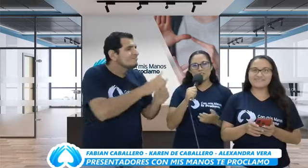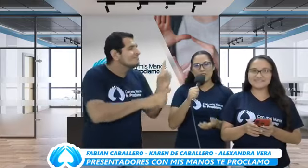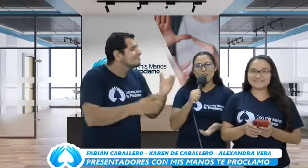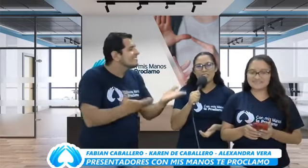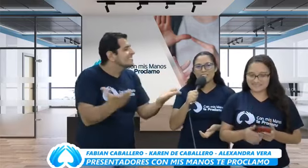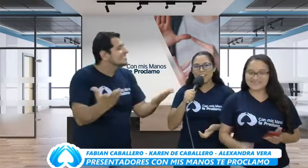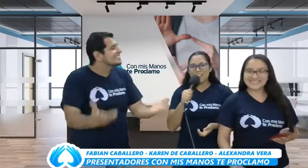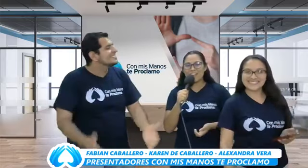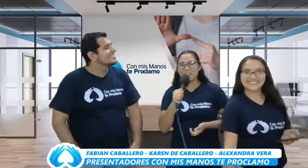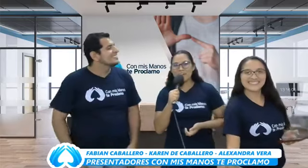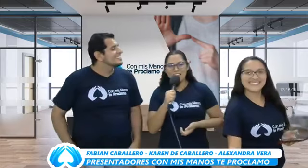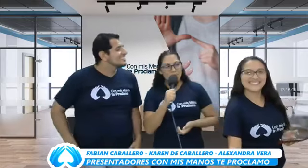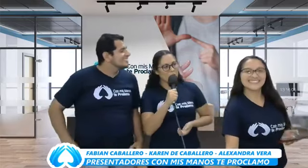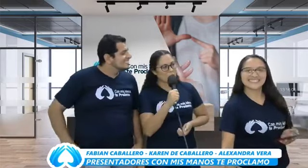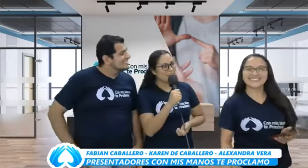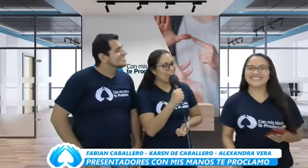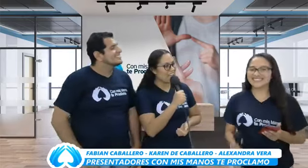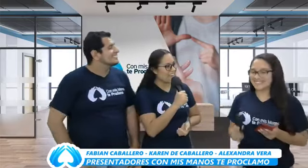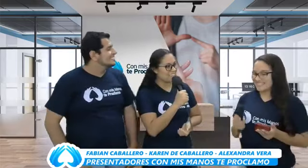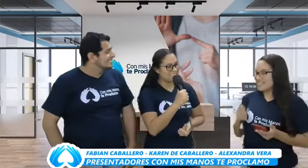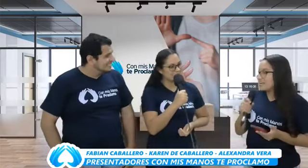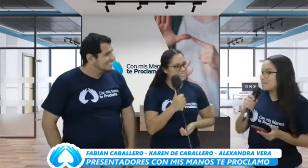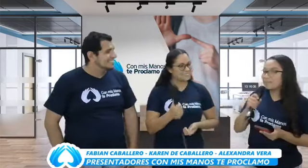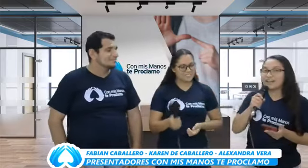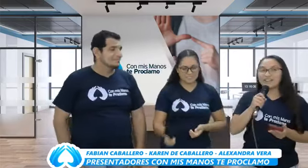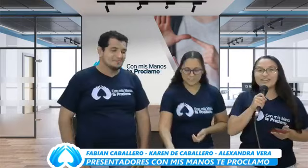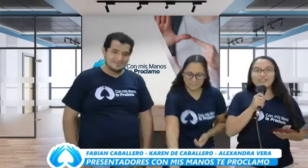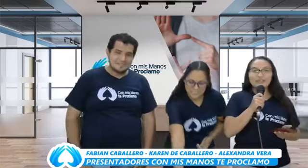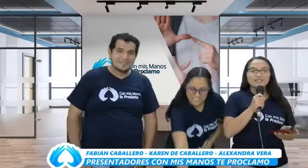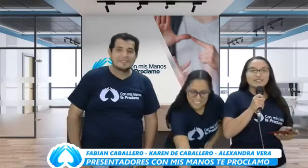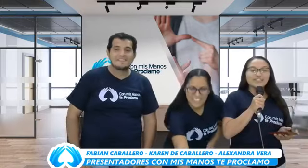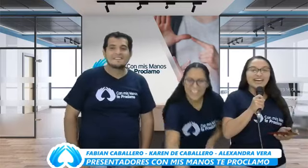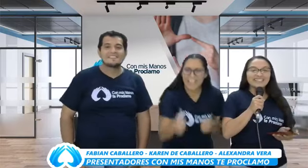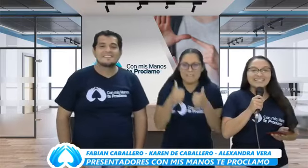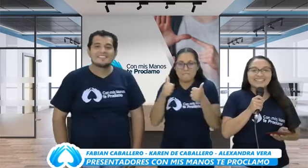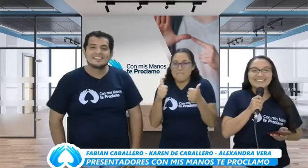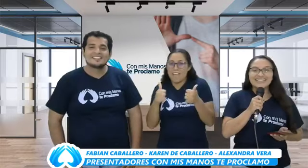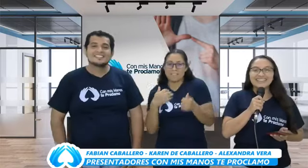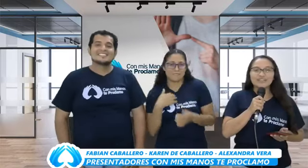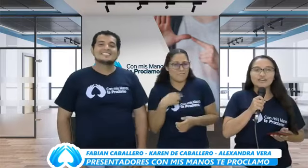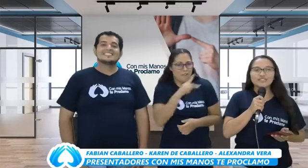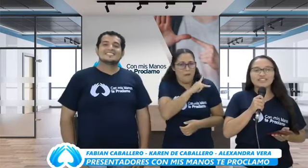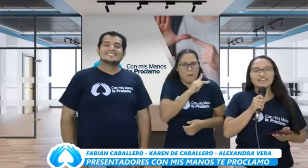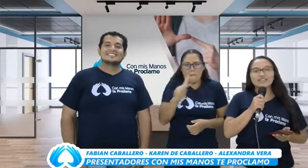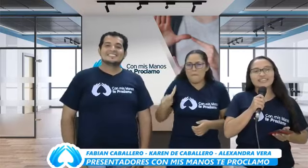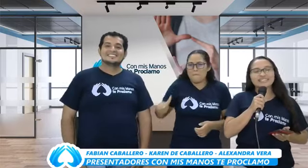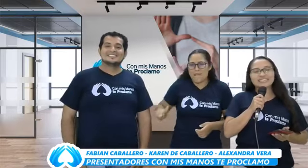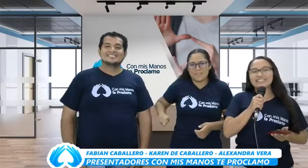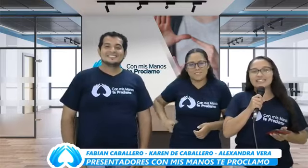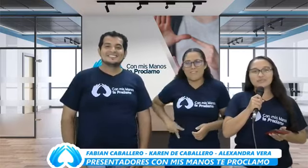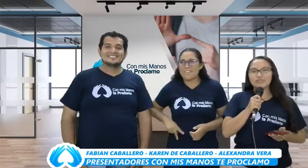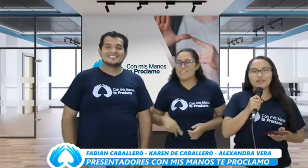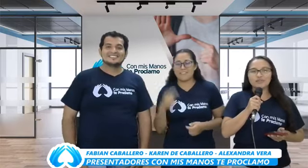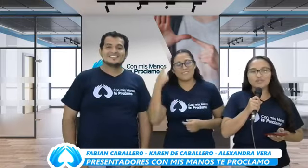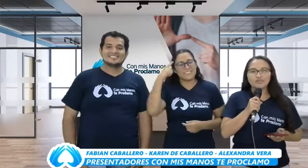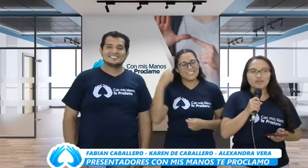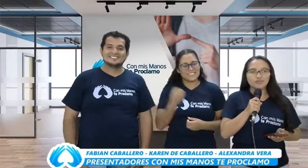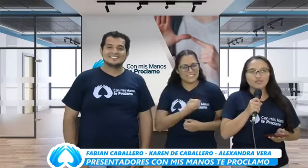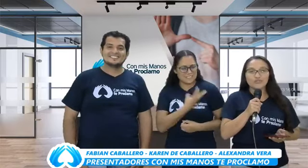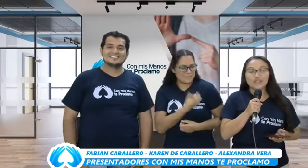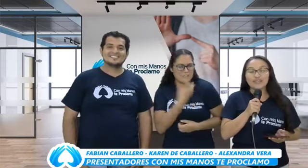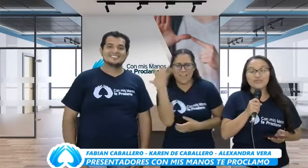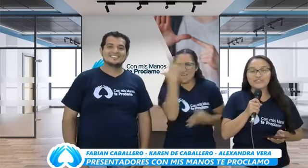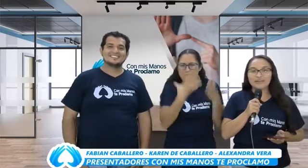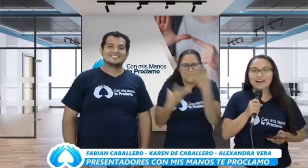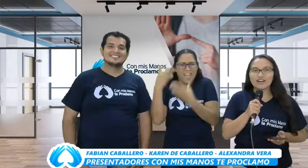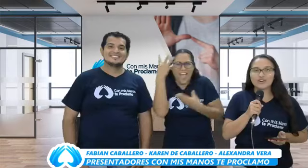muchos sordos, la cual, ¿tú qué opinas, Alex? Bueno, en lo personal, Considero que sí, es muy